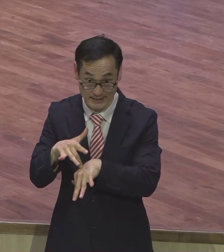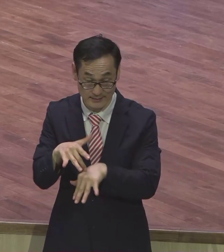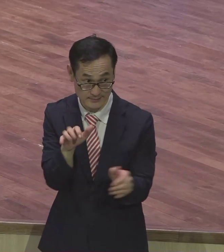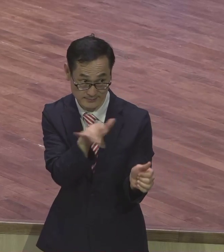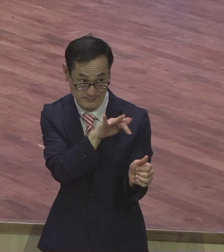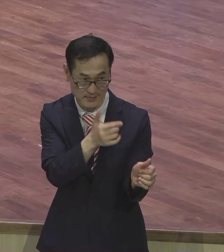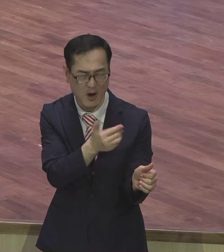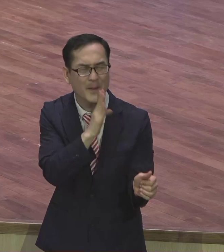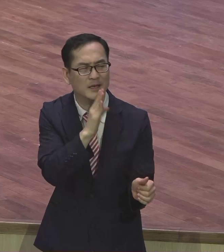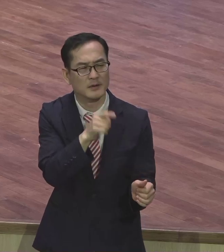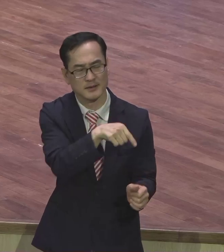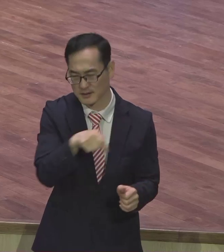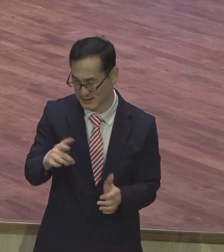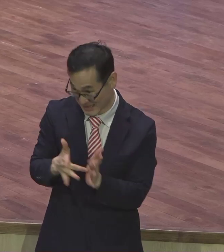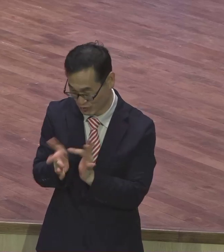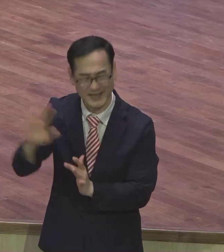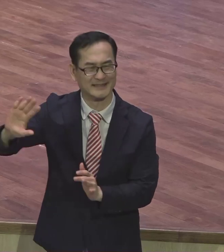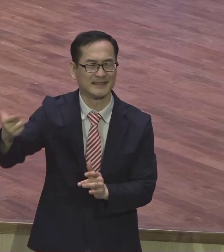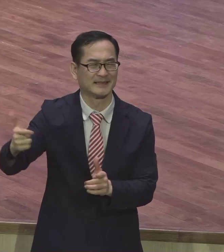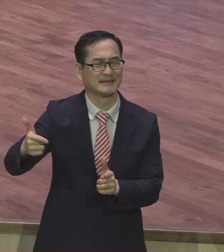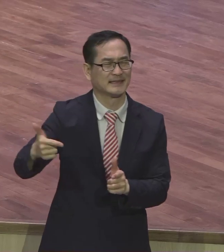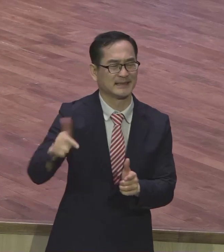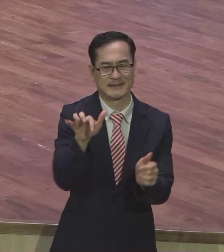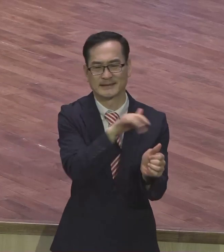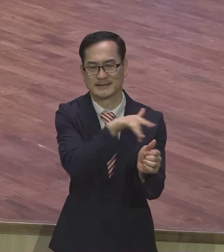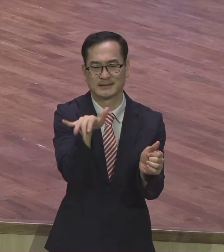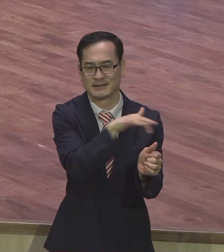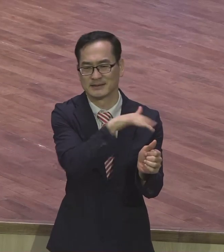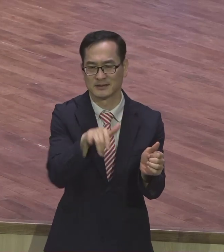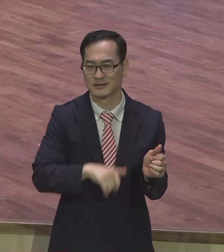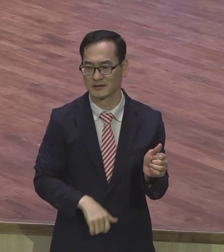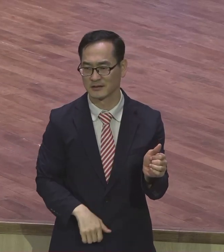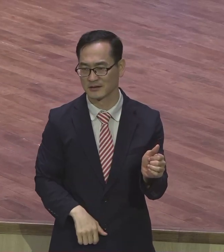속이고 있습니다 뭔가를 해야 되는 것처럼